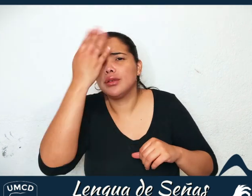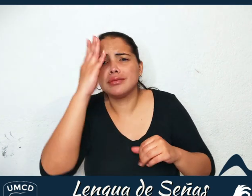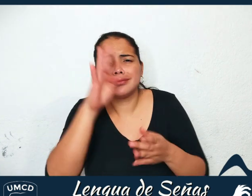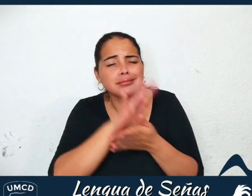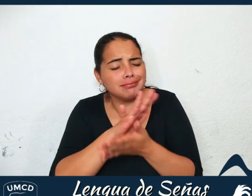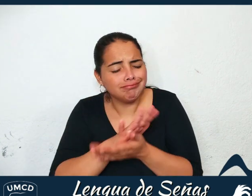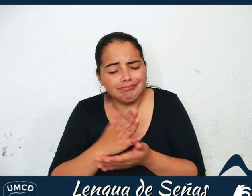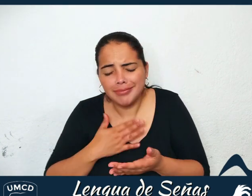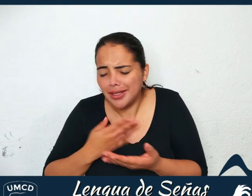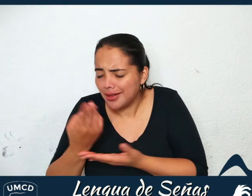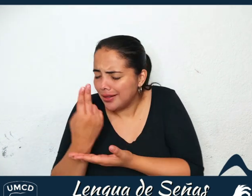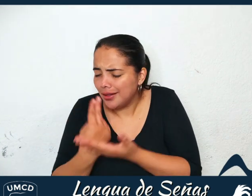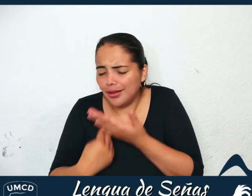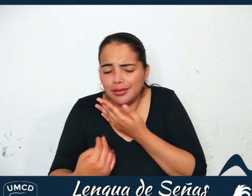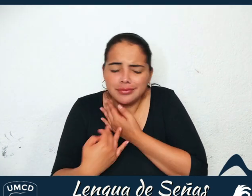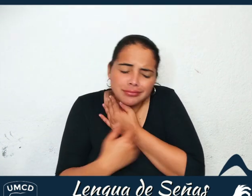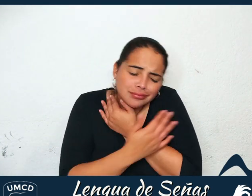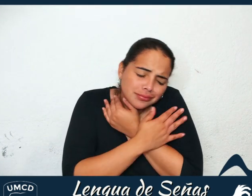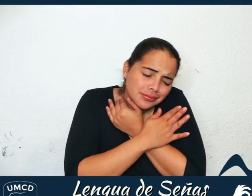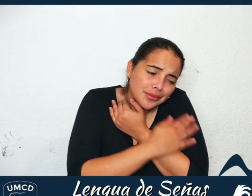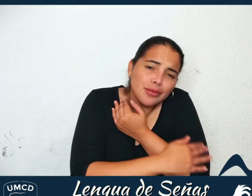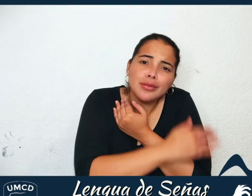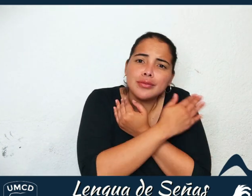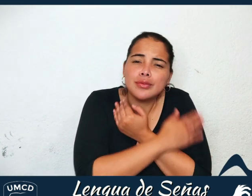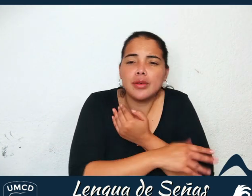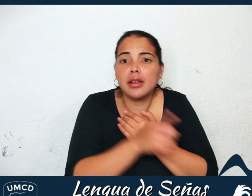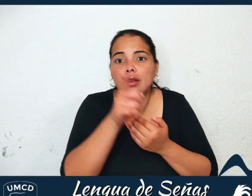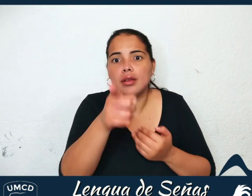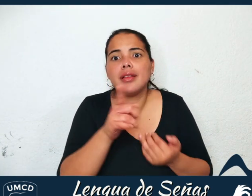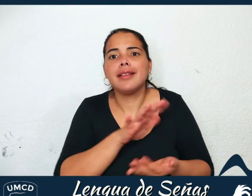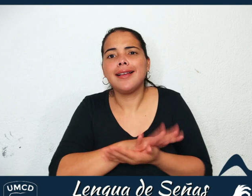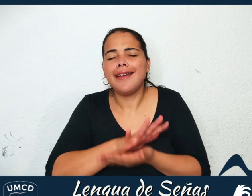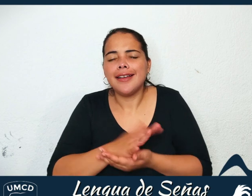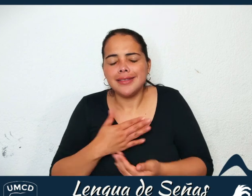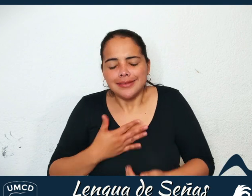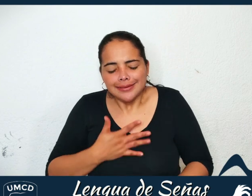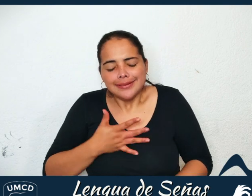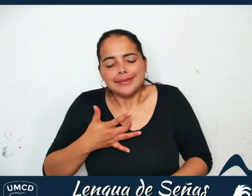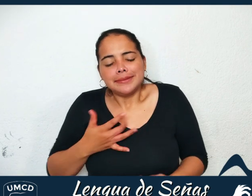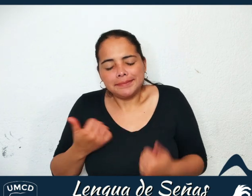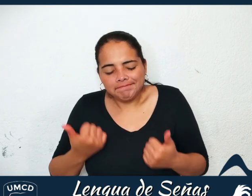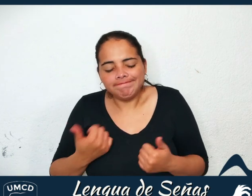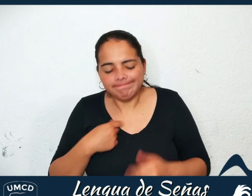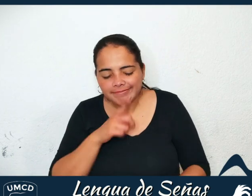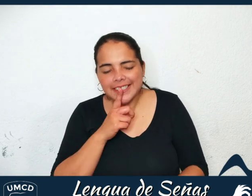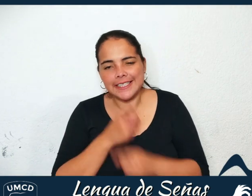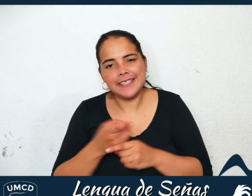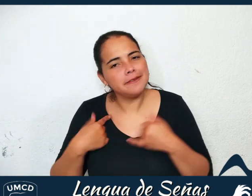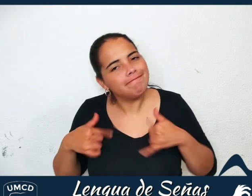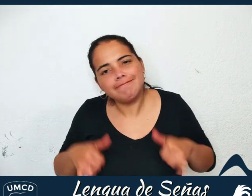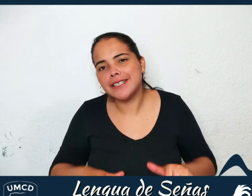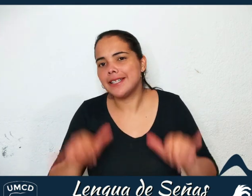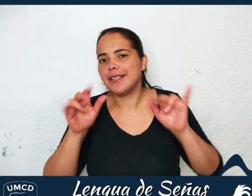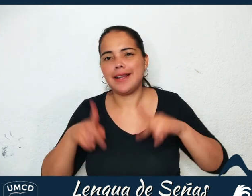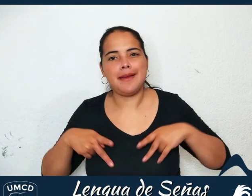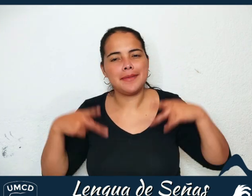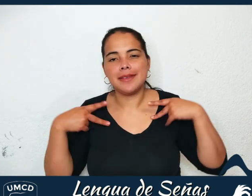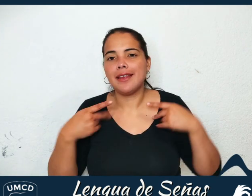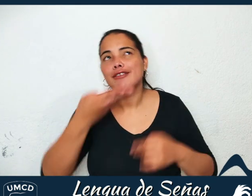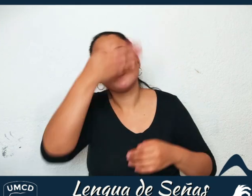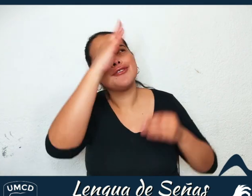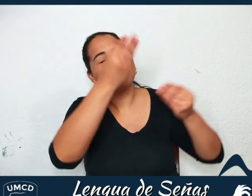trae consuelo, trae fortaleza, trae aliento. Cuando leemos su palabra, Dios nos habla y en ese momento nos